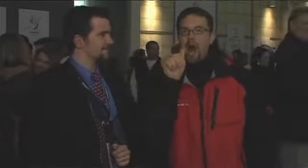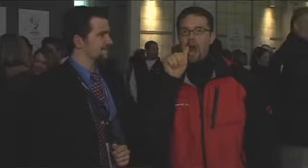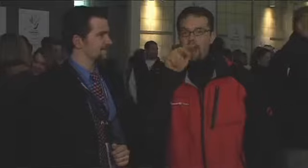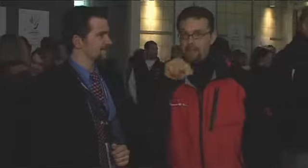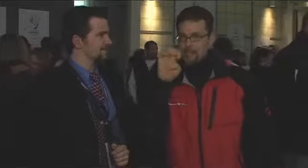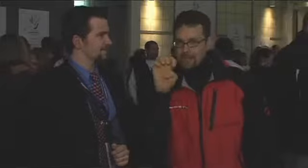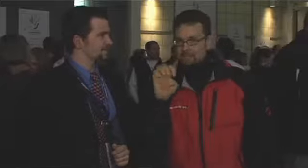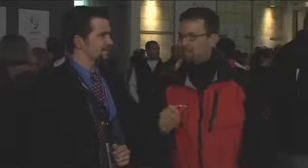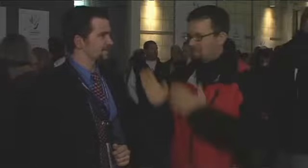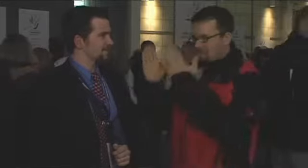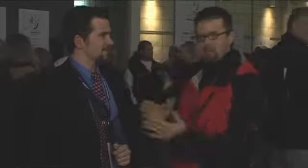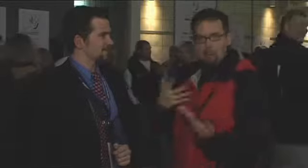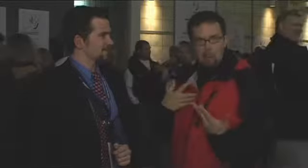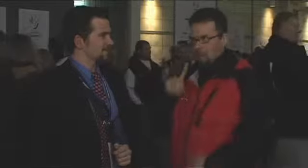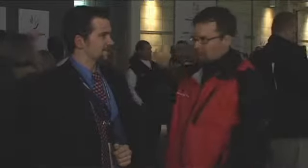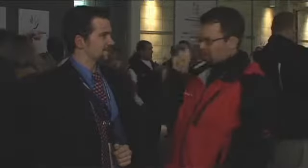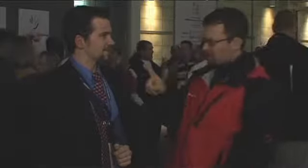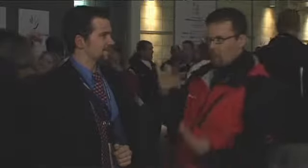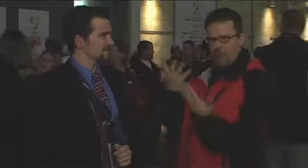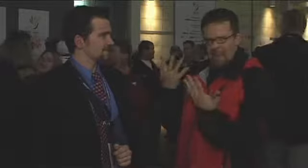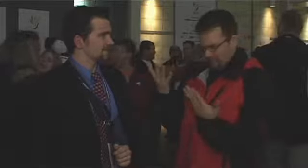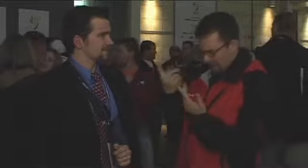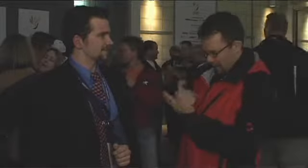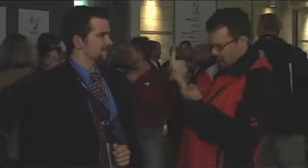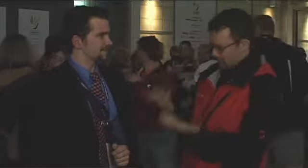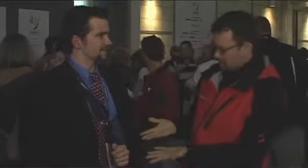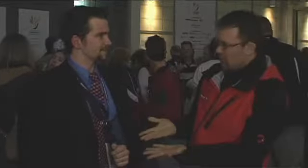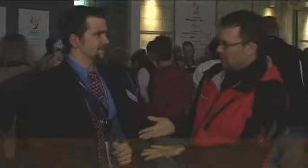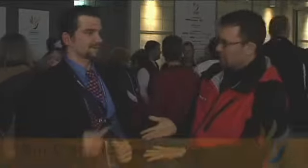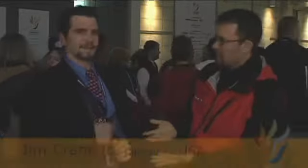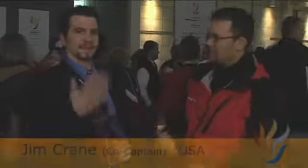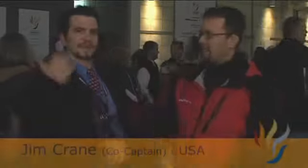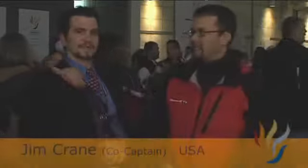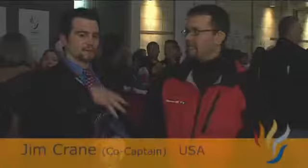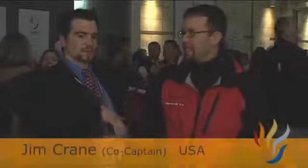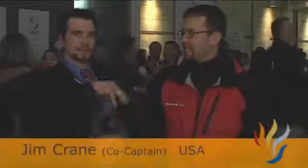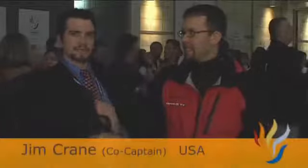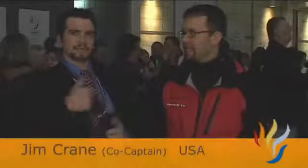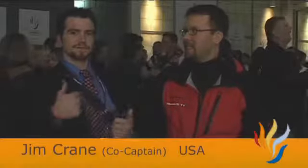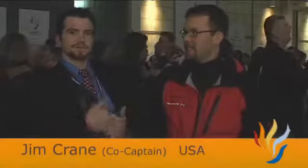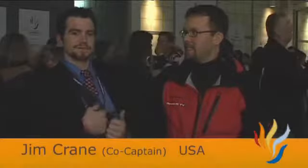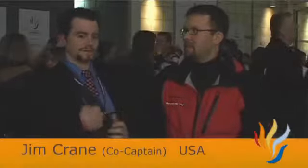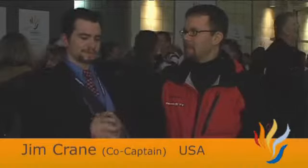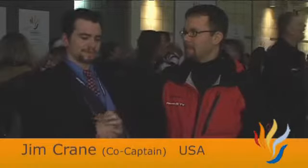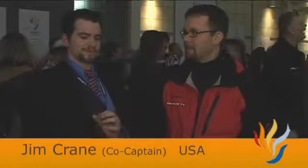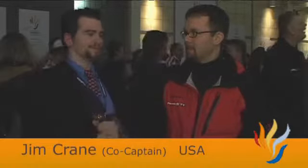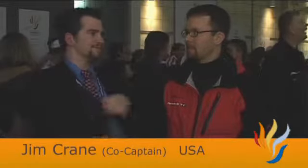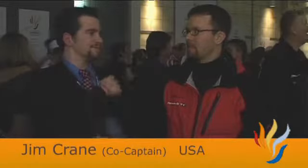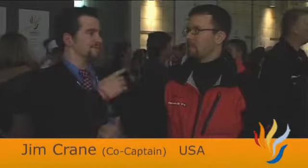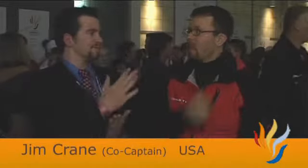USA-Eishockey-Mannschaft, Jim Crane. Meine erste Frage, was ist mit deinem Arm passiert? Ja, im Spiel gegen Schweden